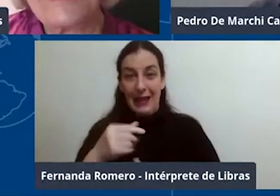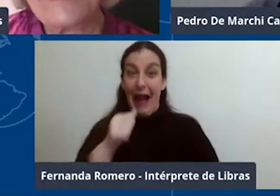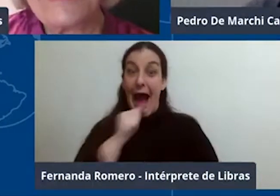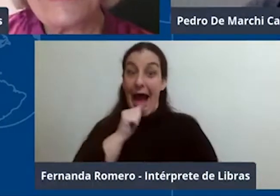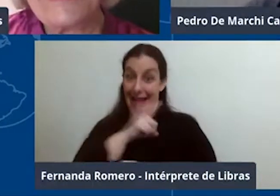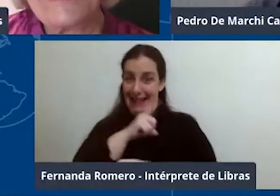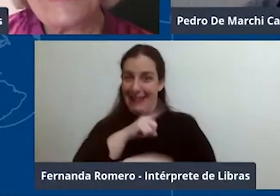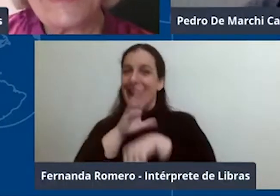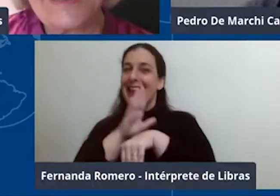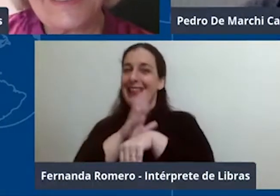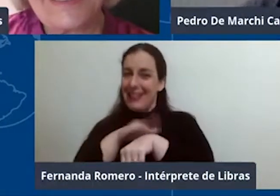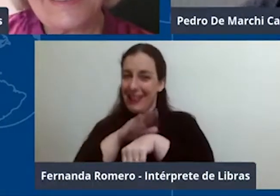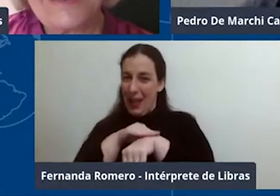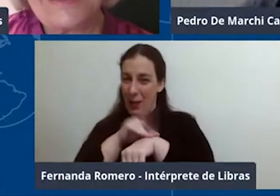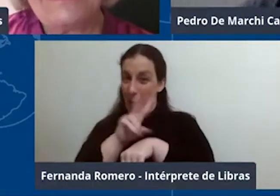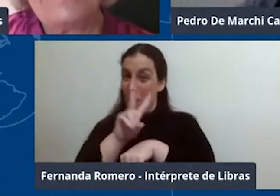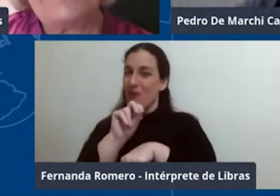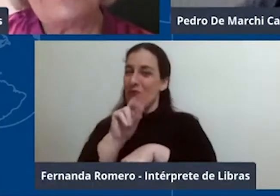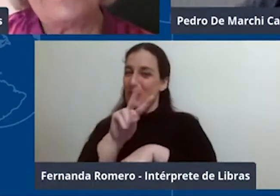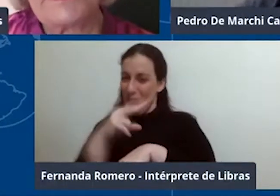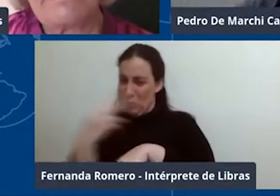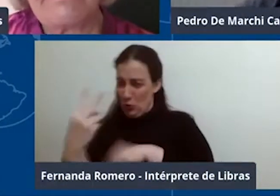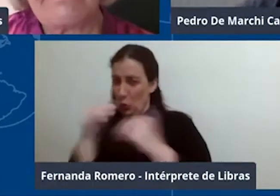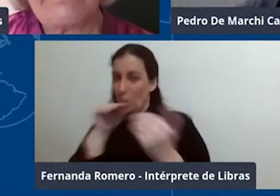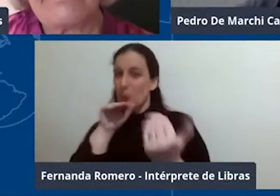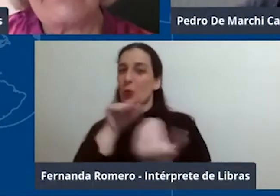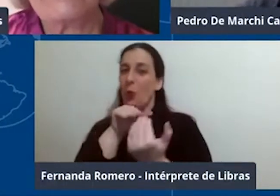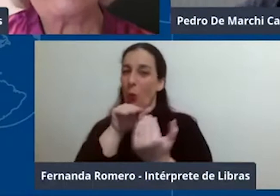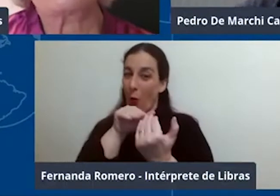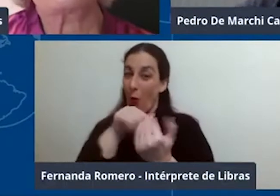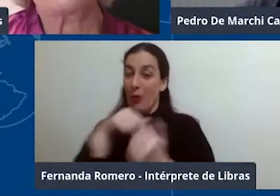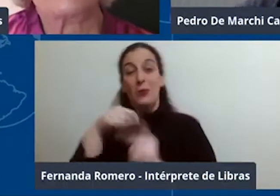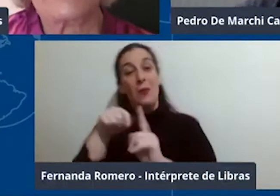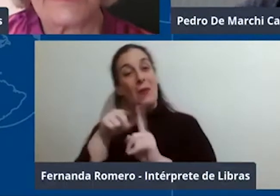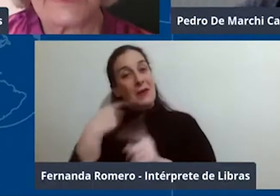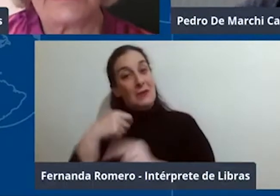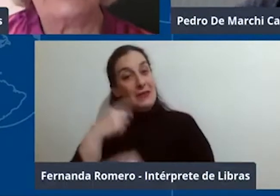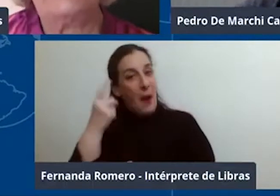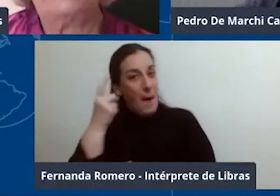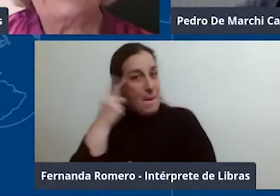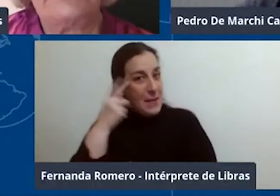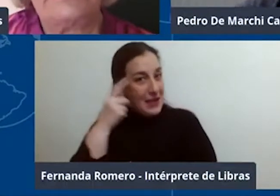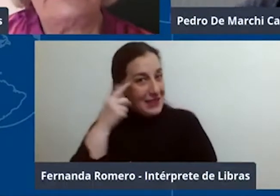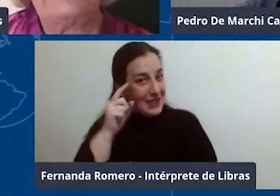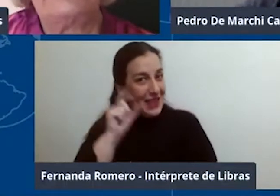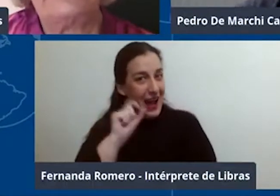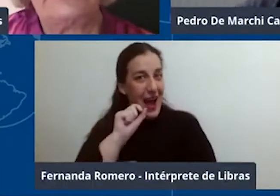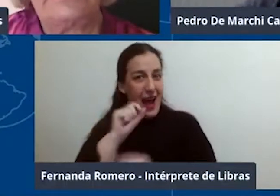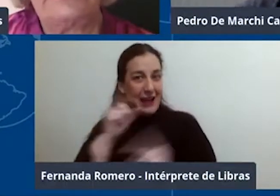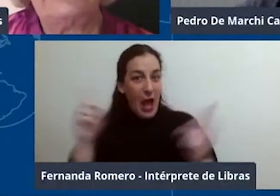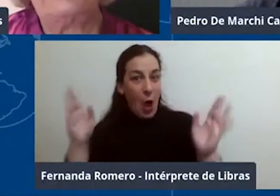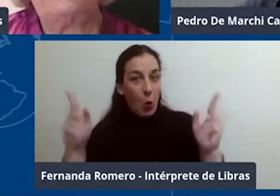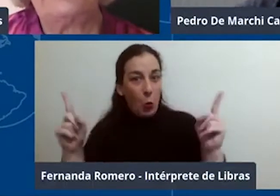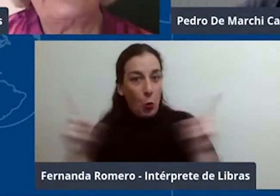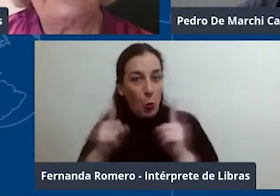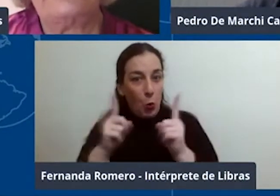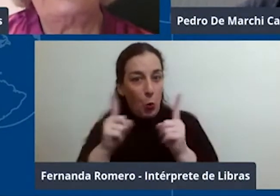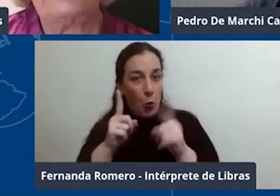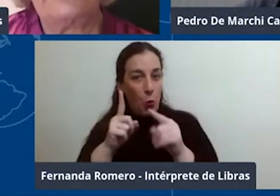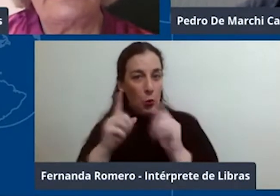para 2022, para o cenário eleitoral, temos que pensar, né, nas nossas demandas de curto prazo, nas reformas tão